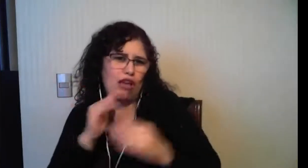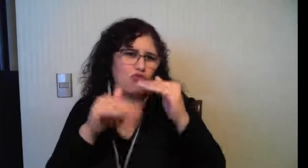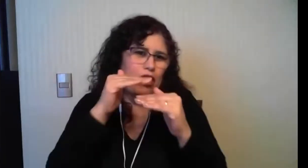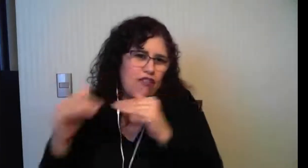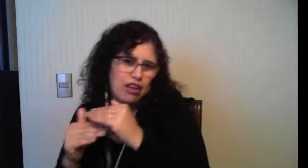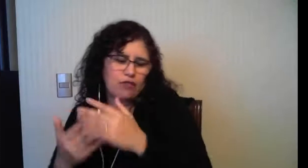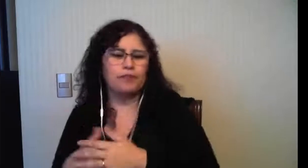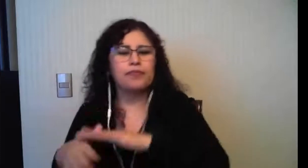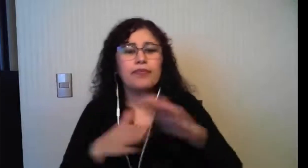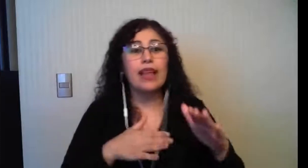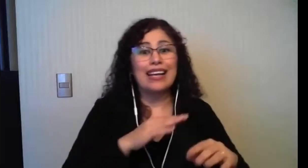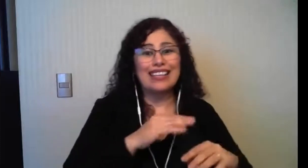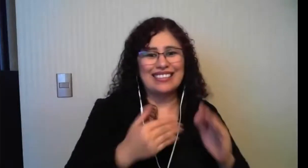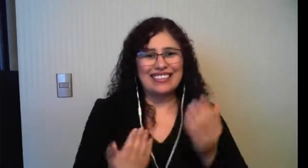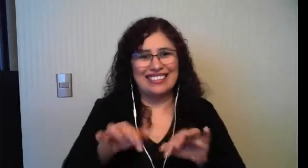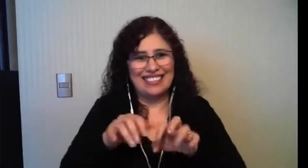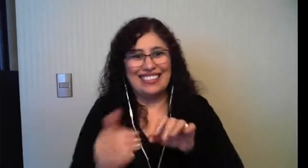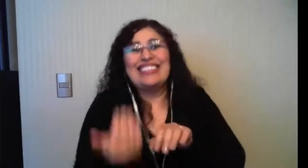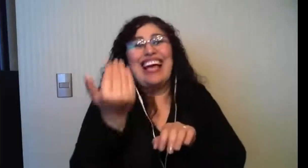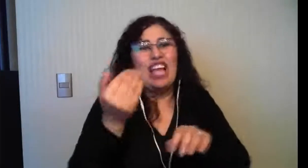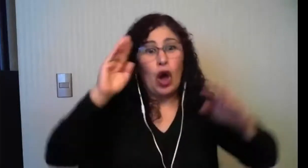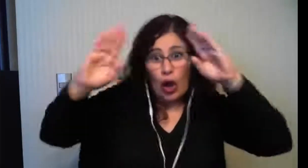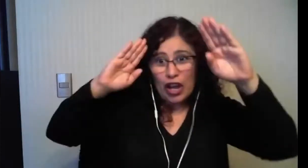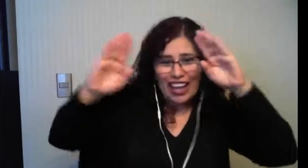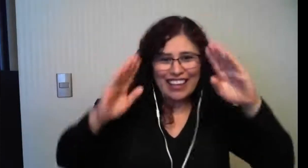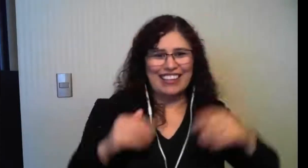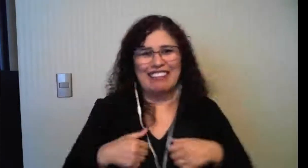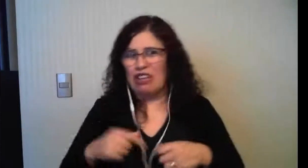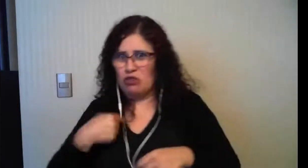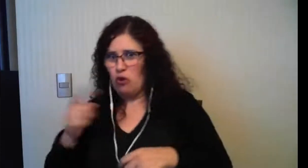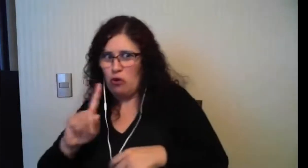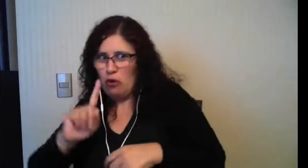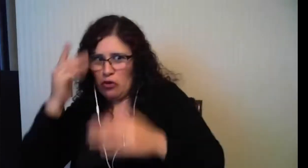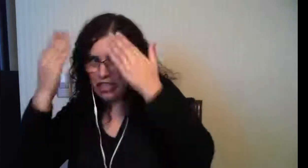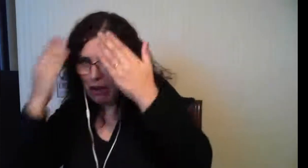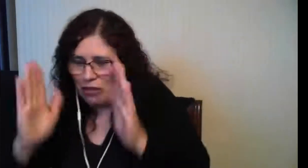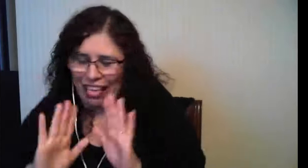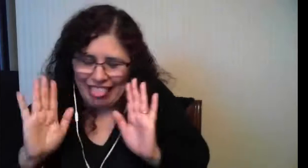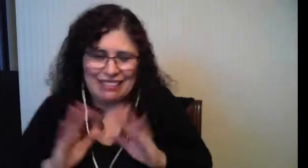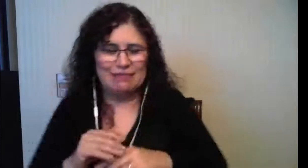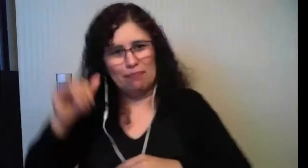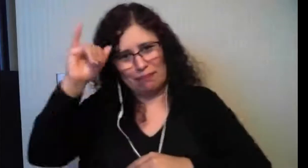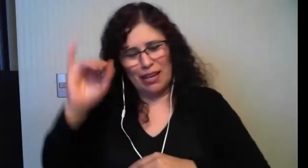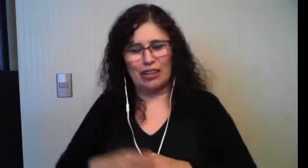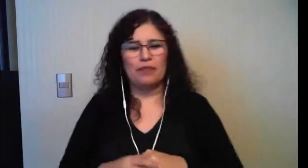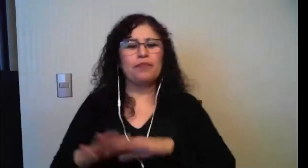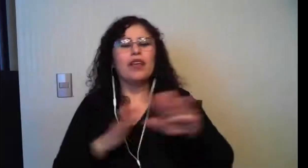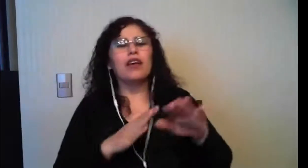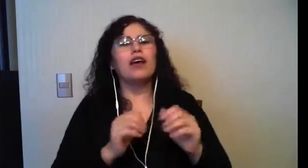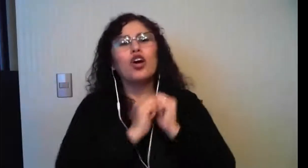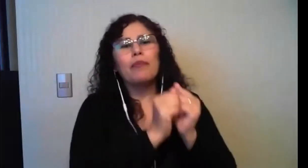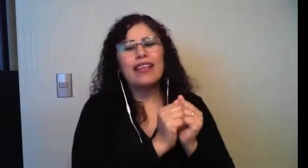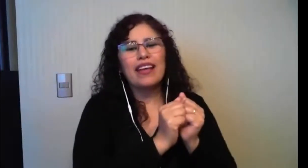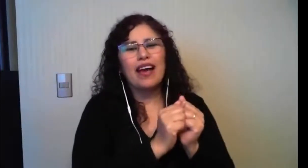el chat. Hola, profe, me saludas, no había saludado. Sí. Ya, bueno, ya a mí me dijo eso. Profe, ¿me podía